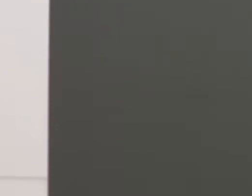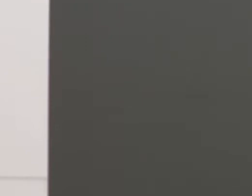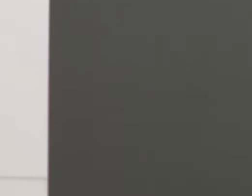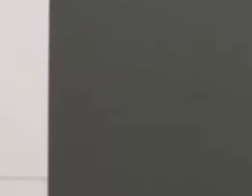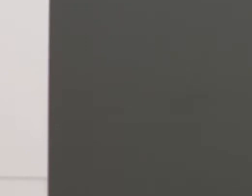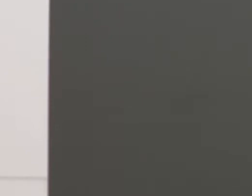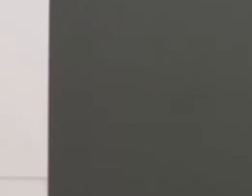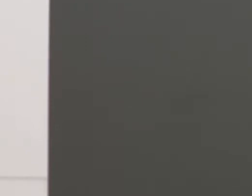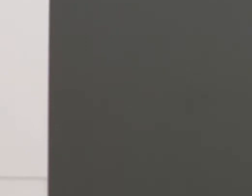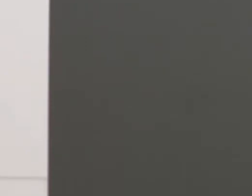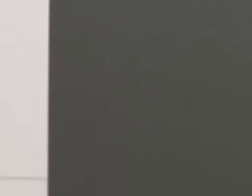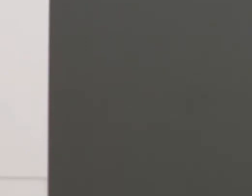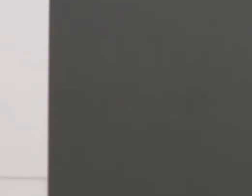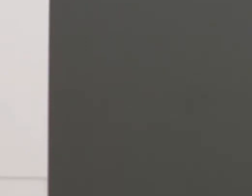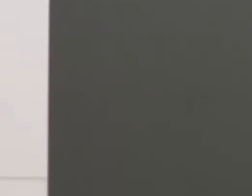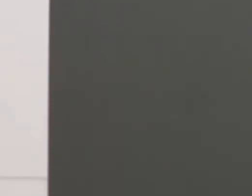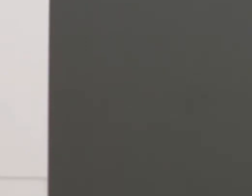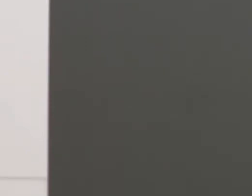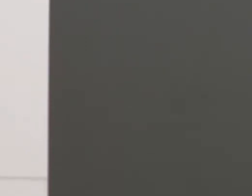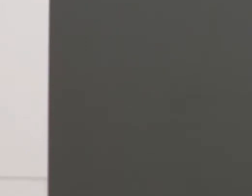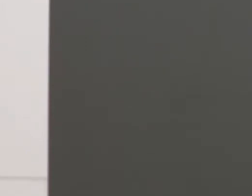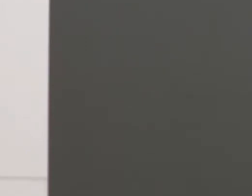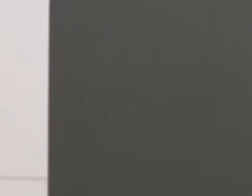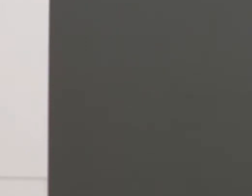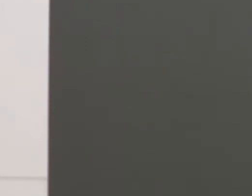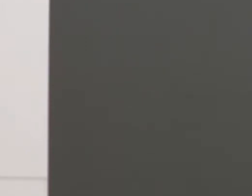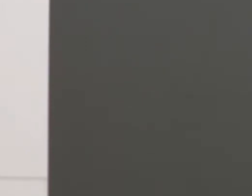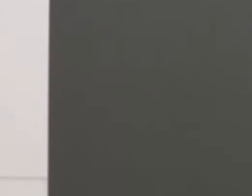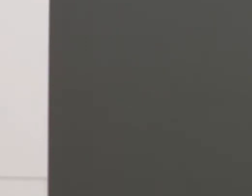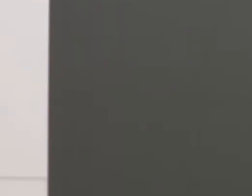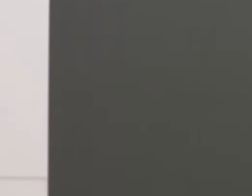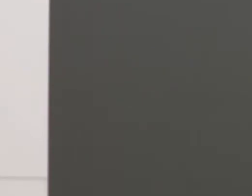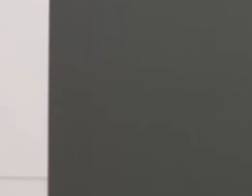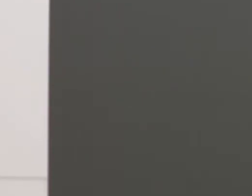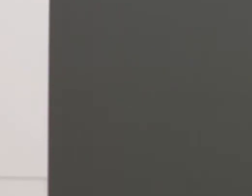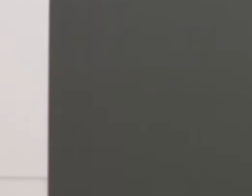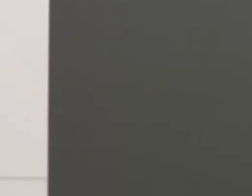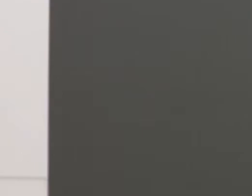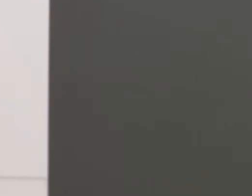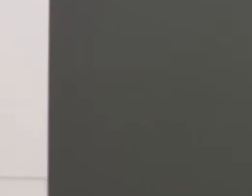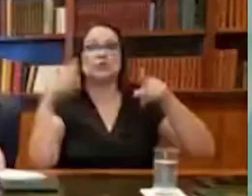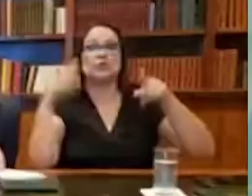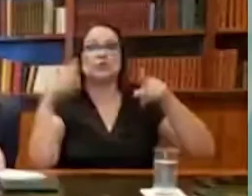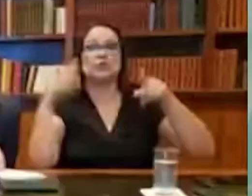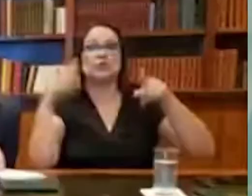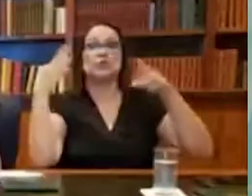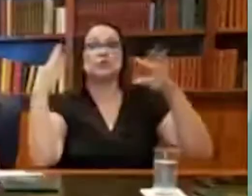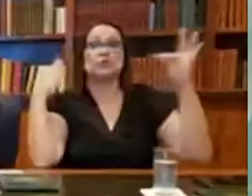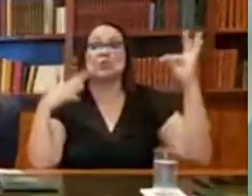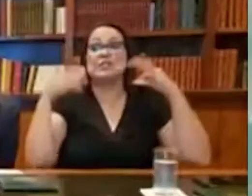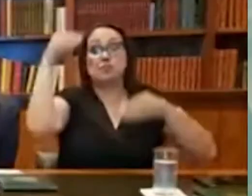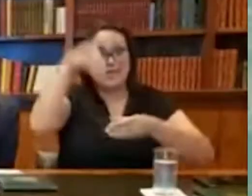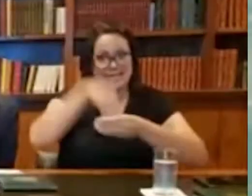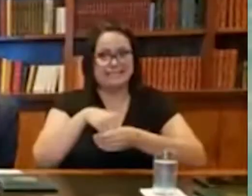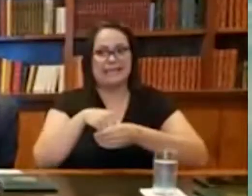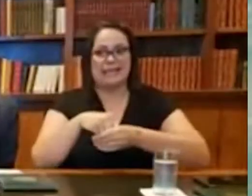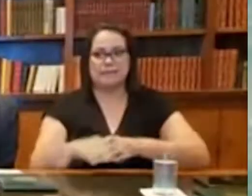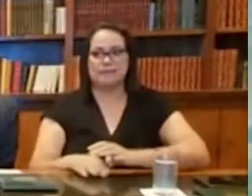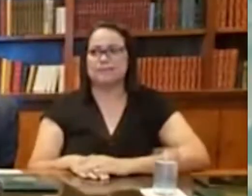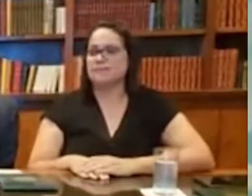Garcia, apresentou o projeto na live do presidente Jair Bolsonaro ontem à noite. O presidente